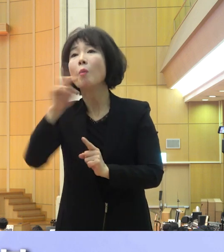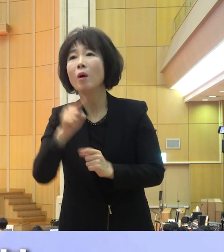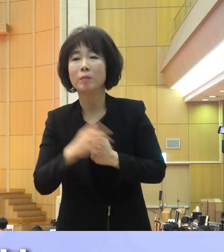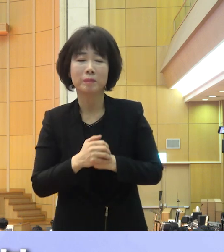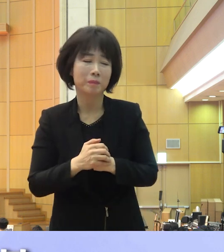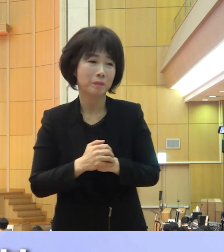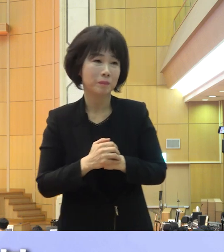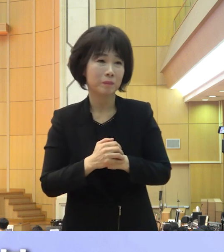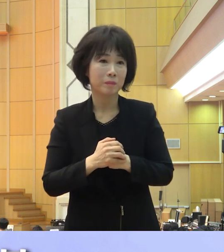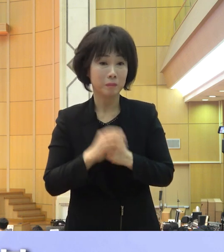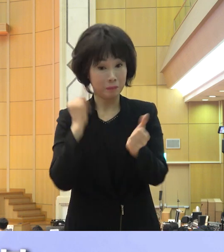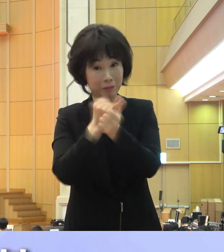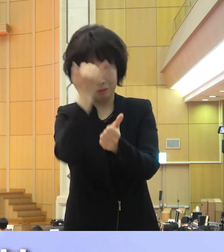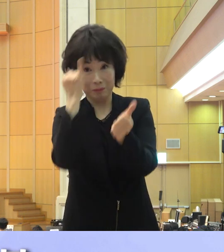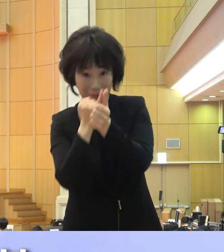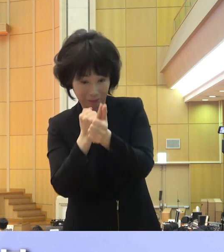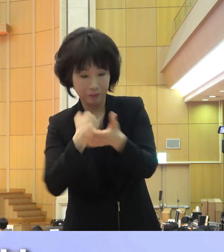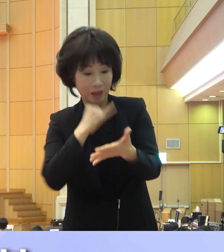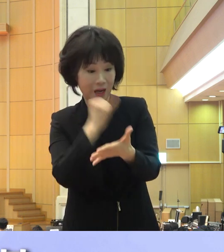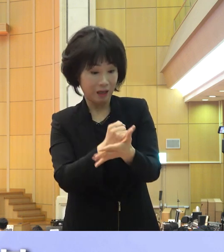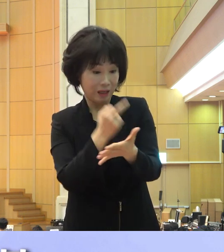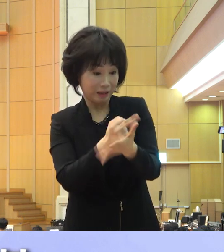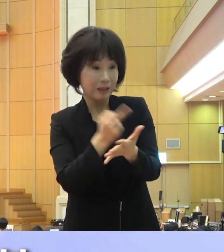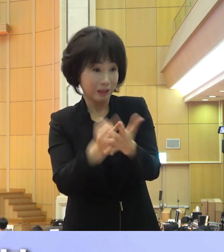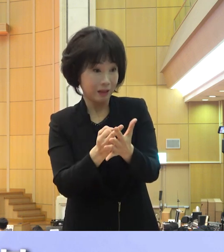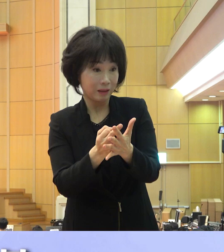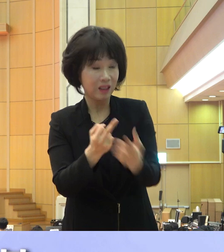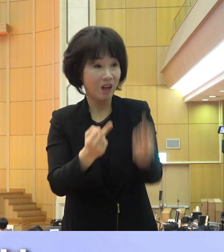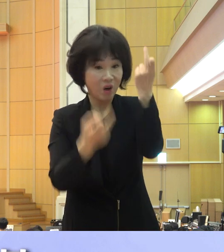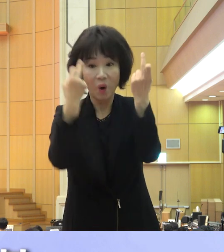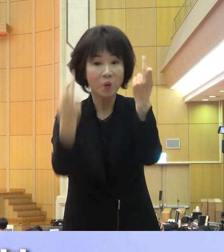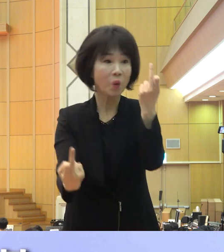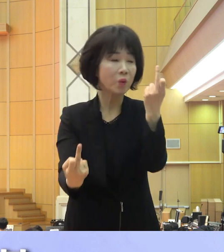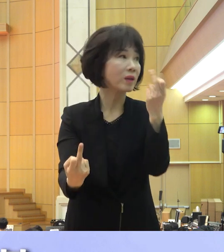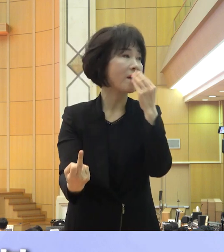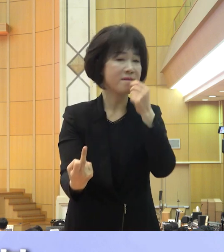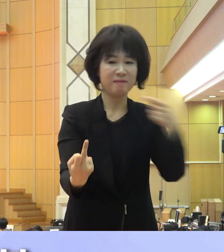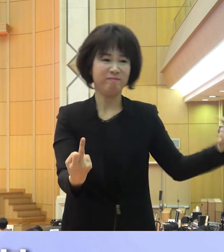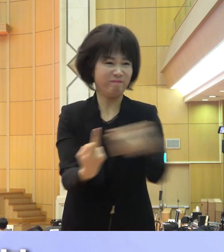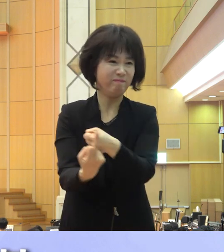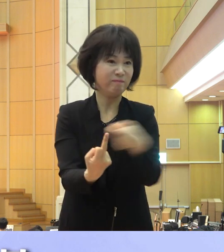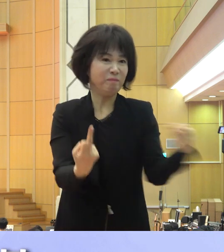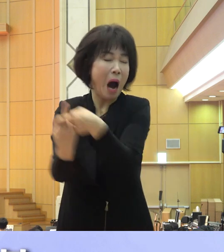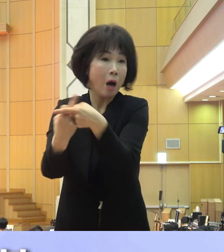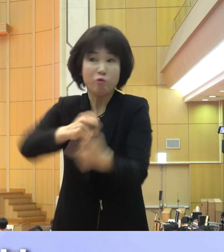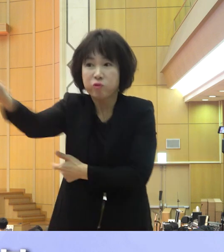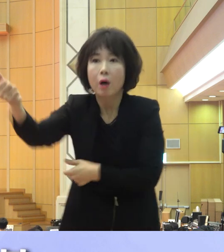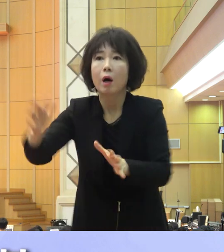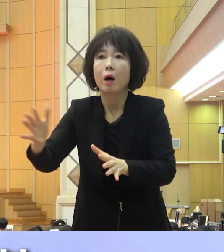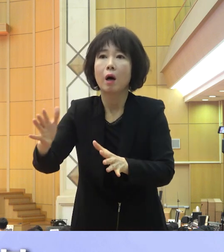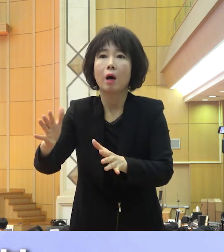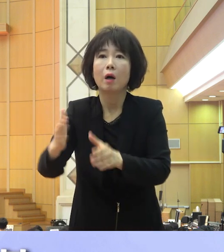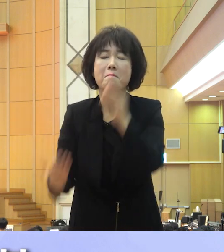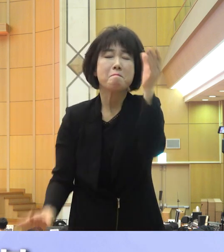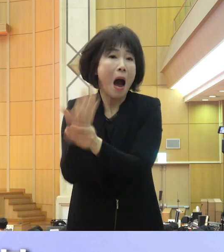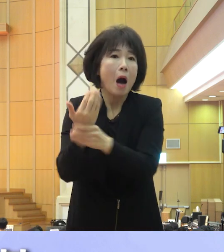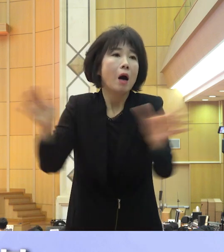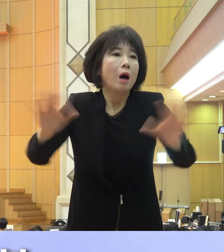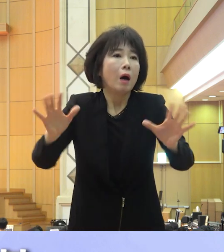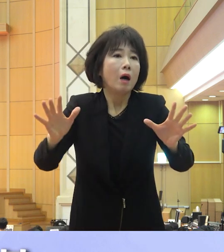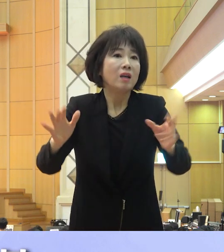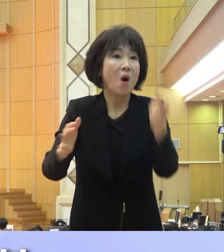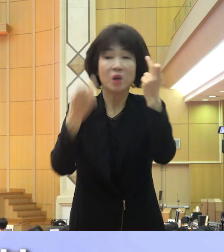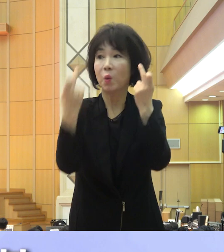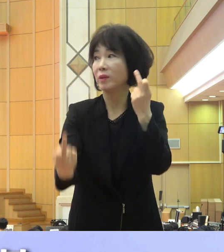아니라 아들을 낳았는데 큰아들이 작은아들을 때려 죽이는, 죽고 죽이는